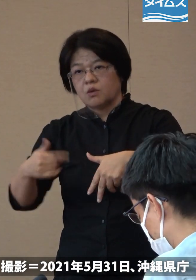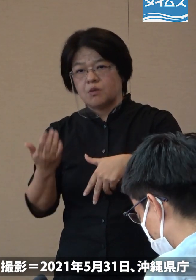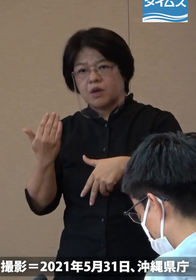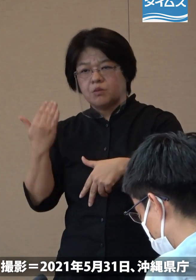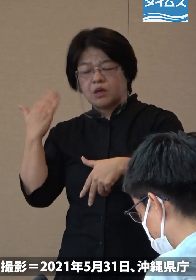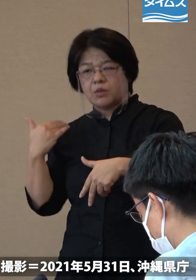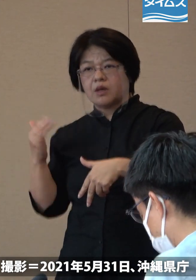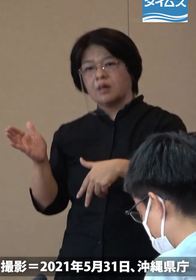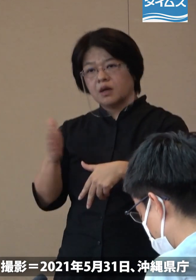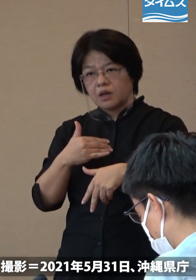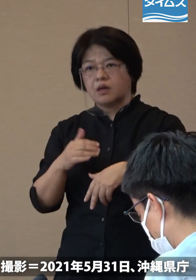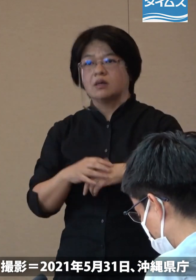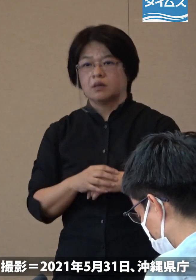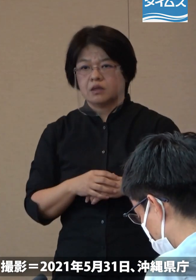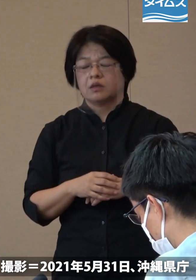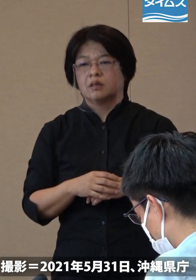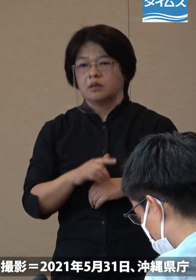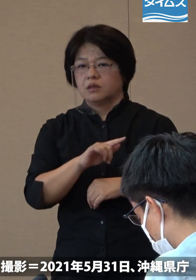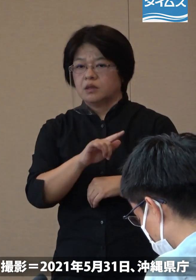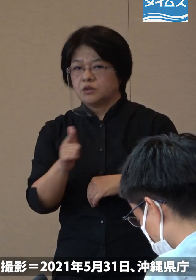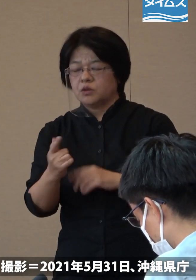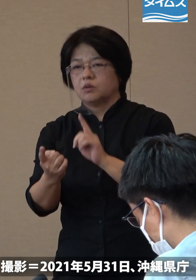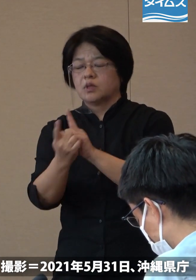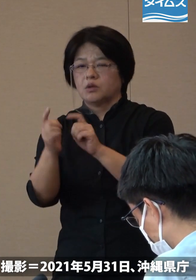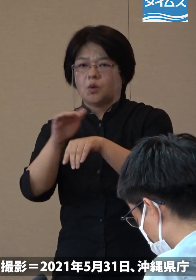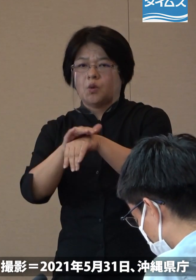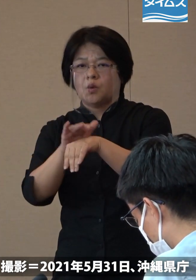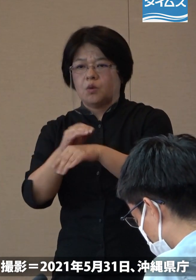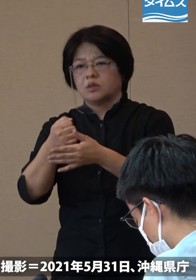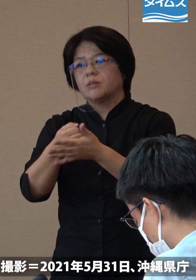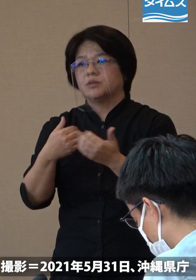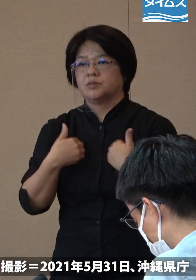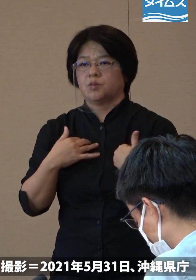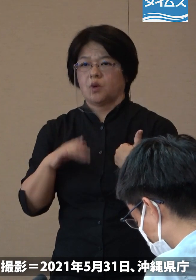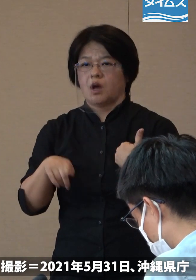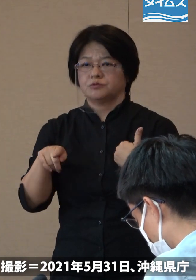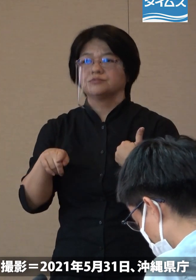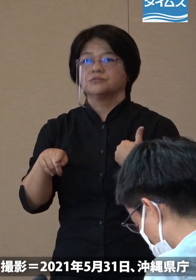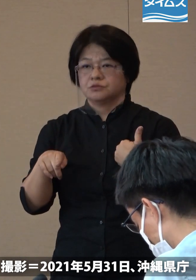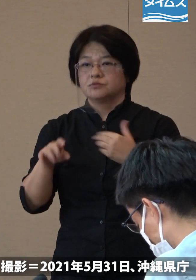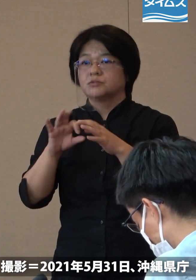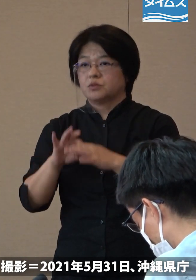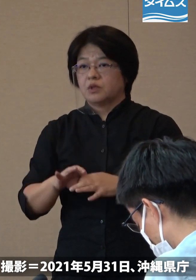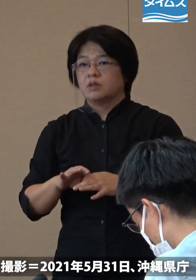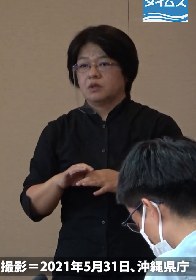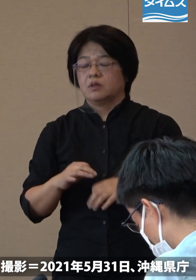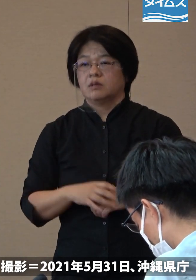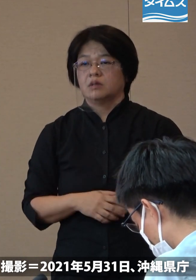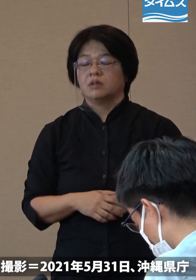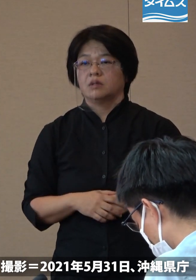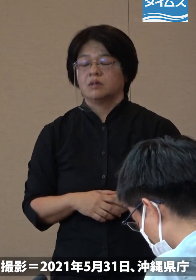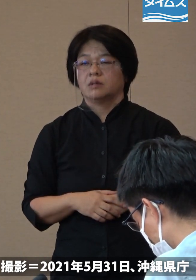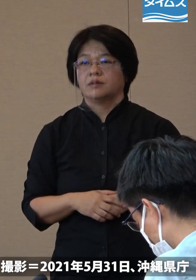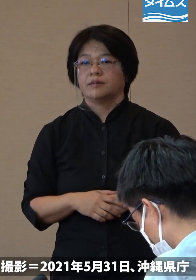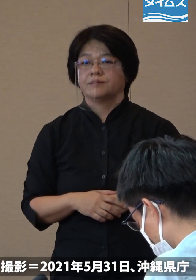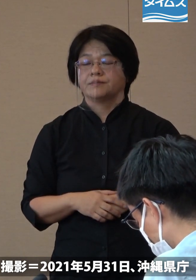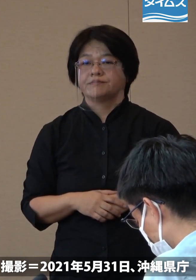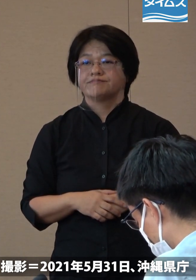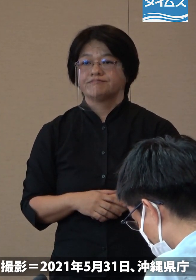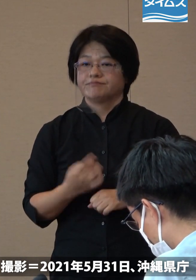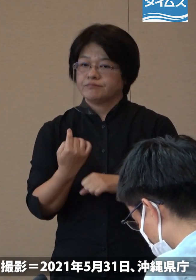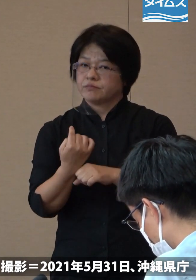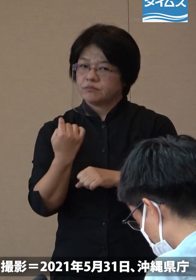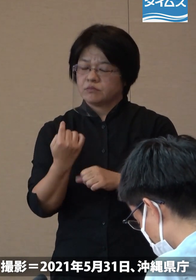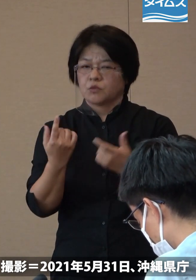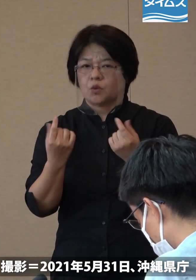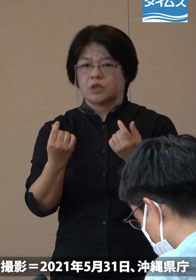って早期にそのような対応対処を決めておかなければいけないということもありましたので、今般はや